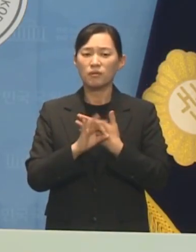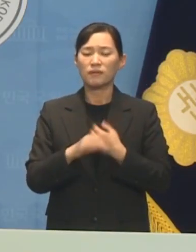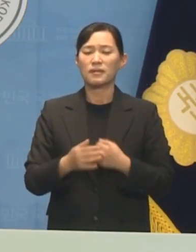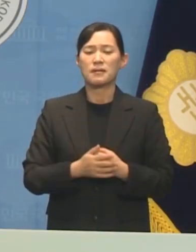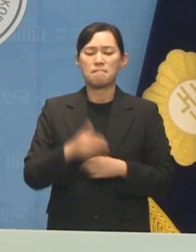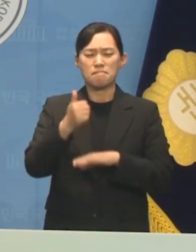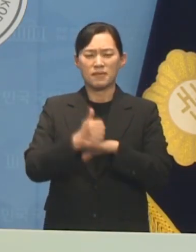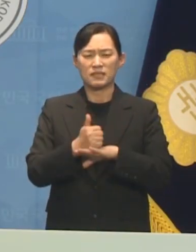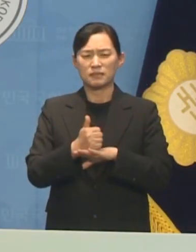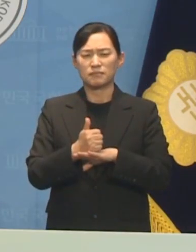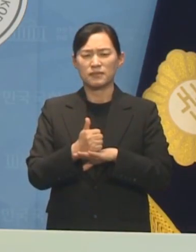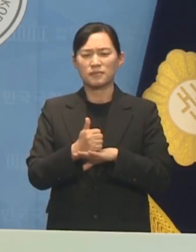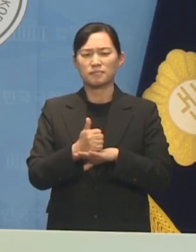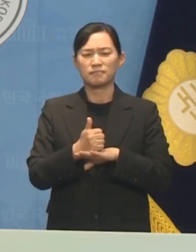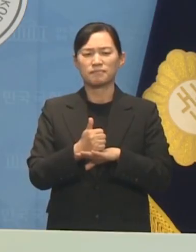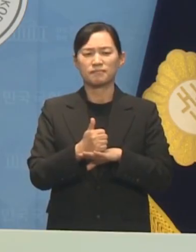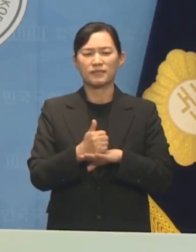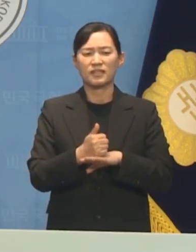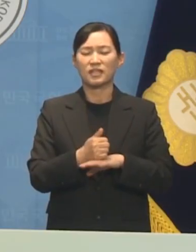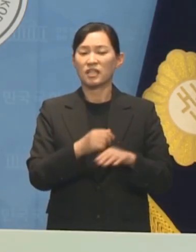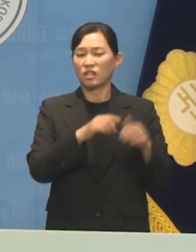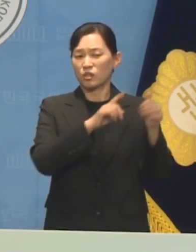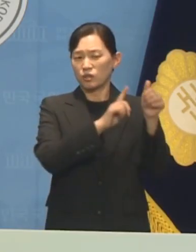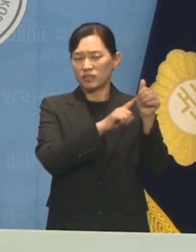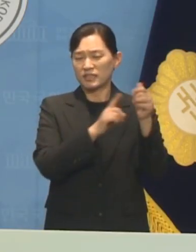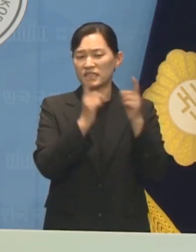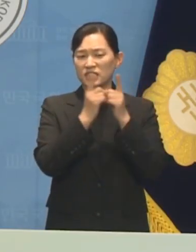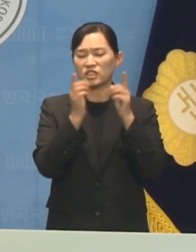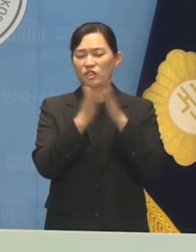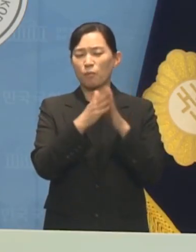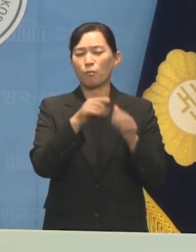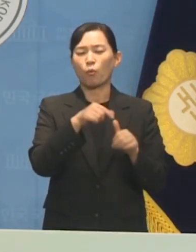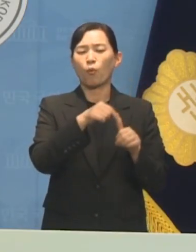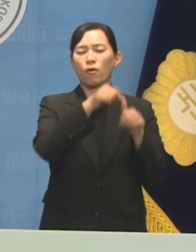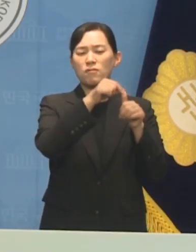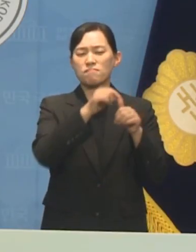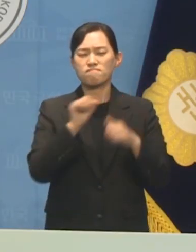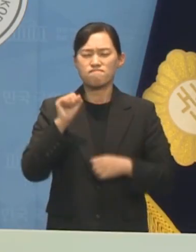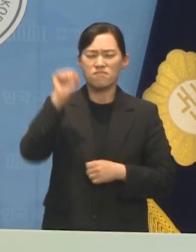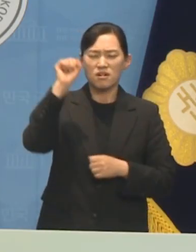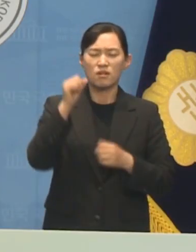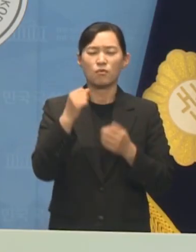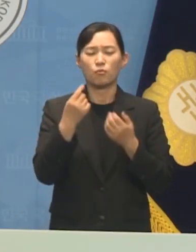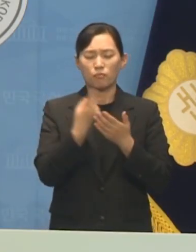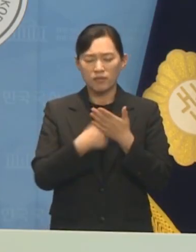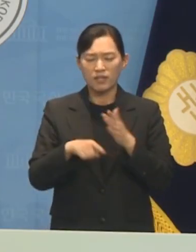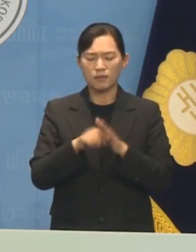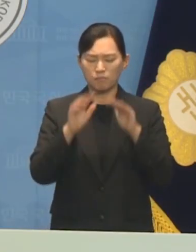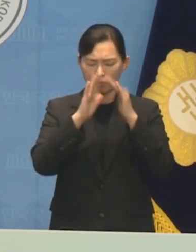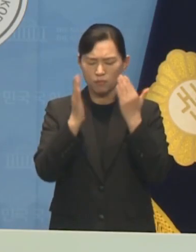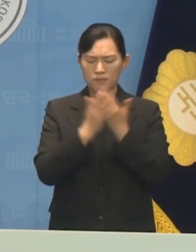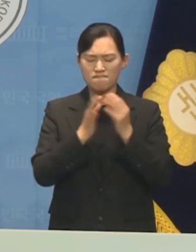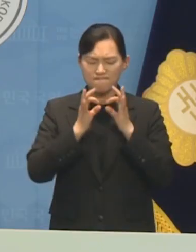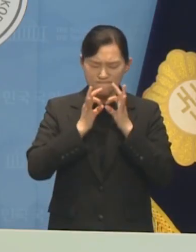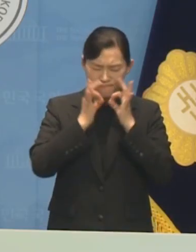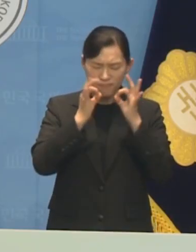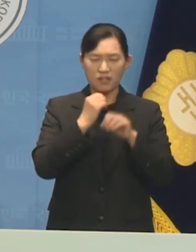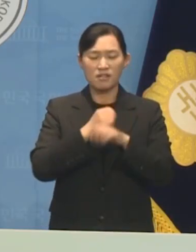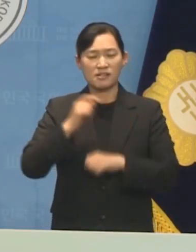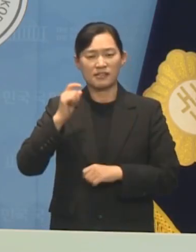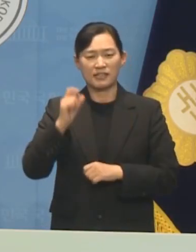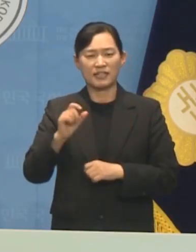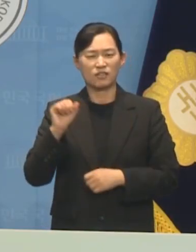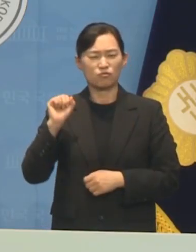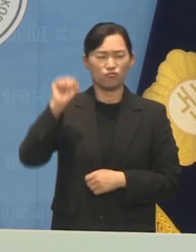저희는 마지막 수단으로 청원아이스 직접 고용을 쟁취하기 위해 모든 역량을 집중하여